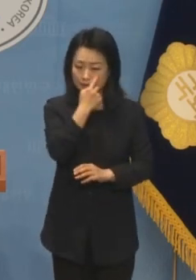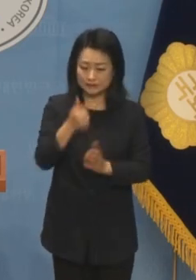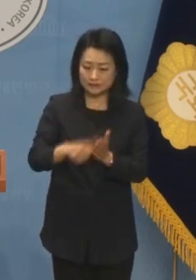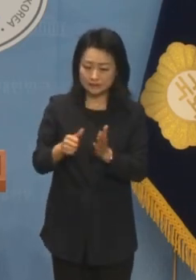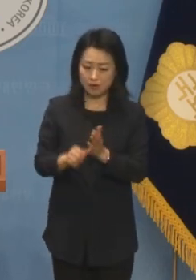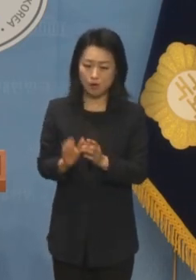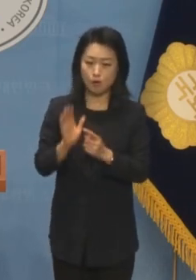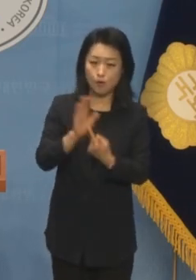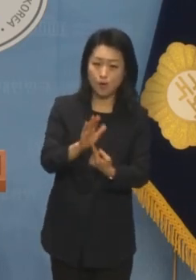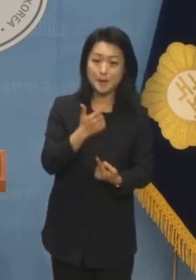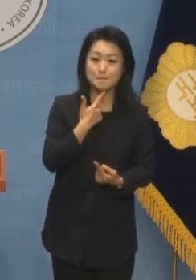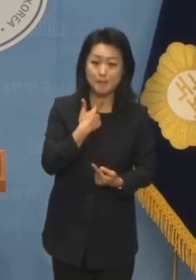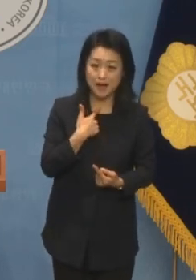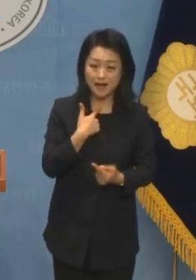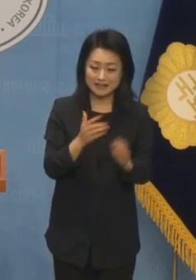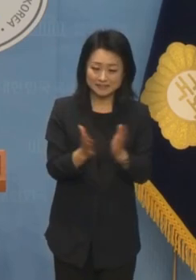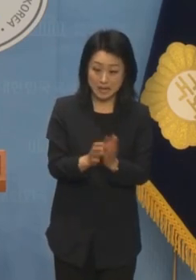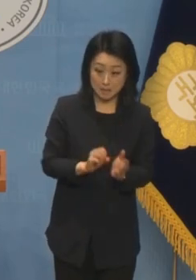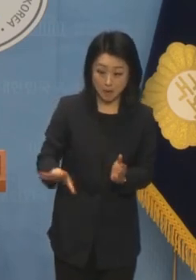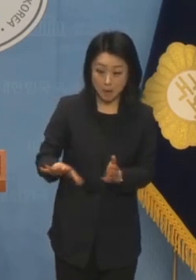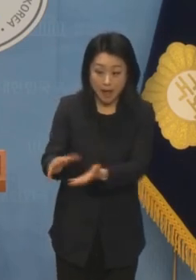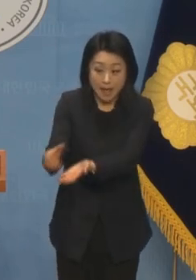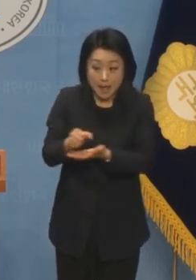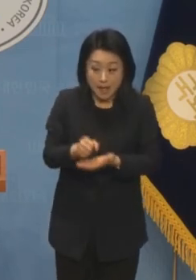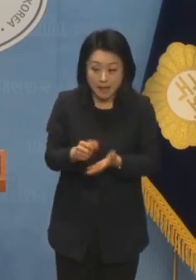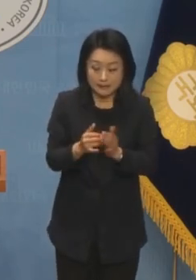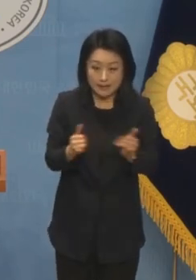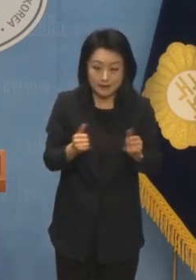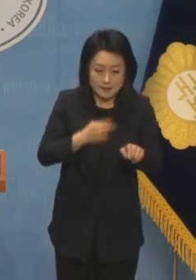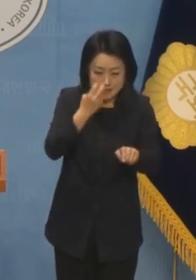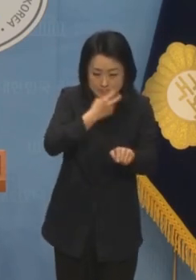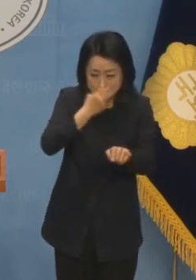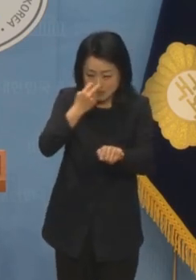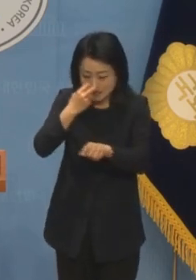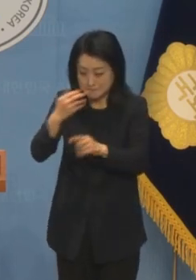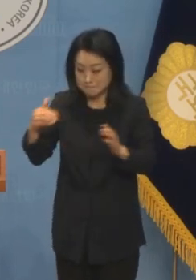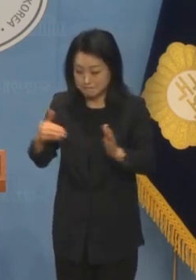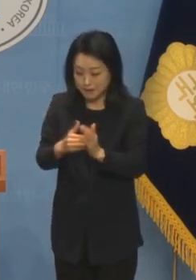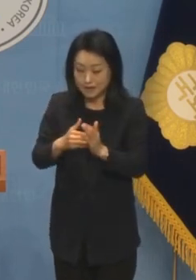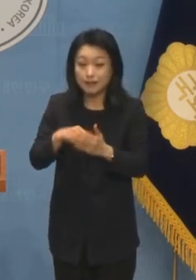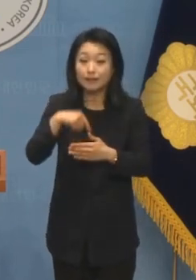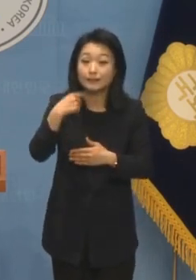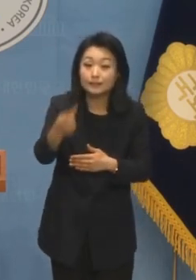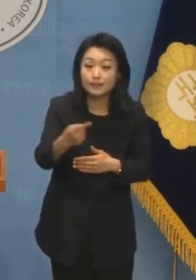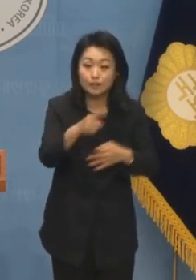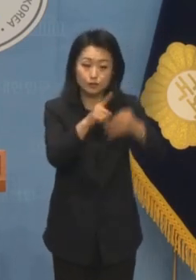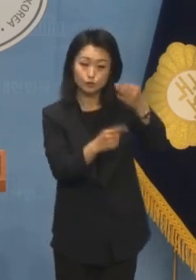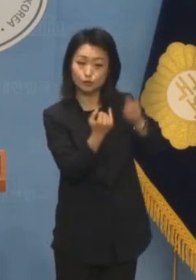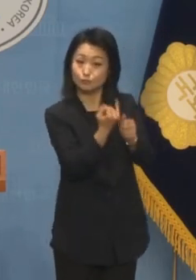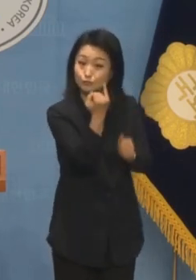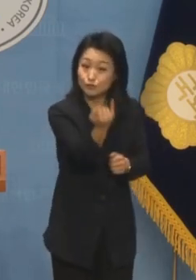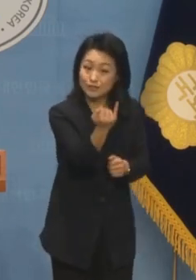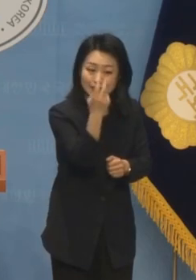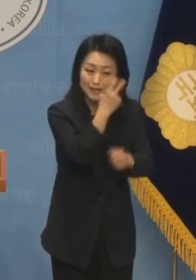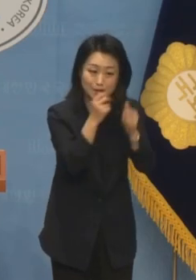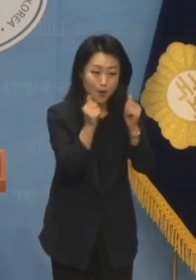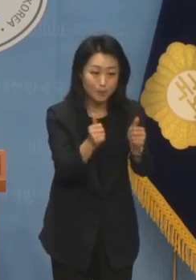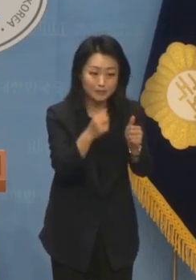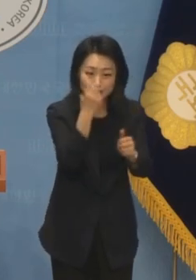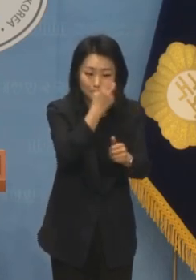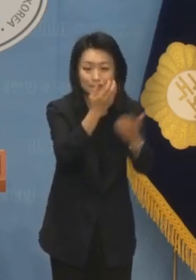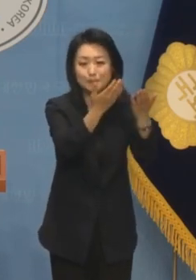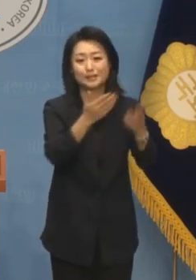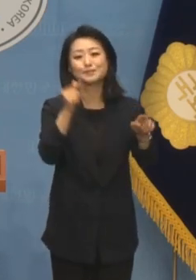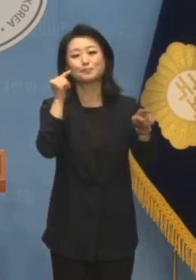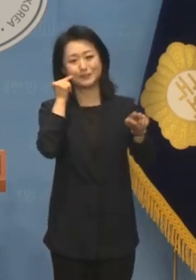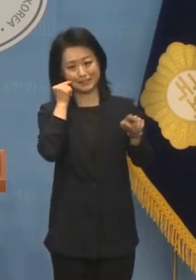사람, 심지어 버려진 책을 주운 사람도 조사를 받지만 정작 김건희 여사는 단 한 번도 검찰 문턱을 넘지